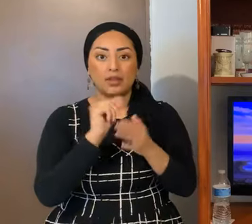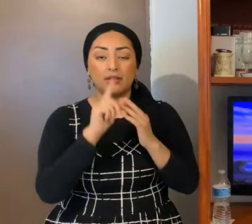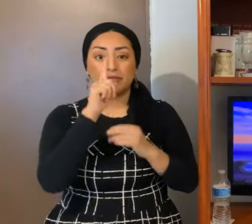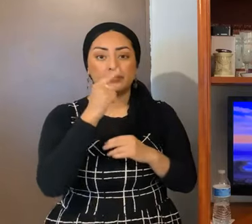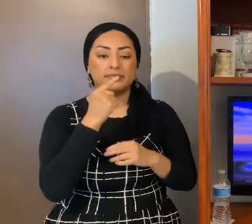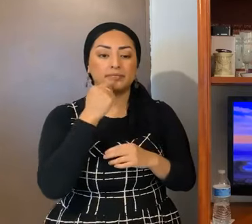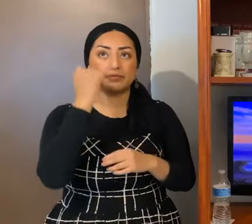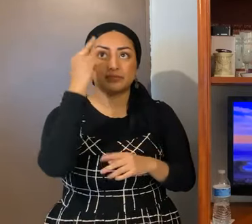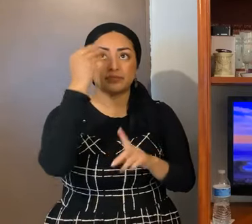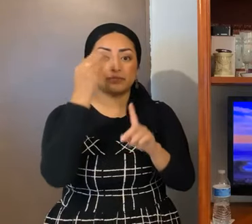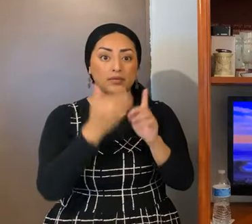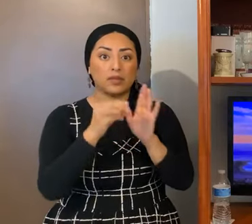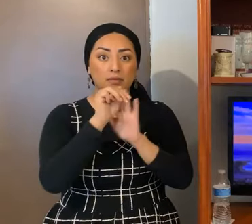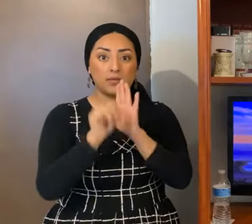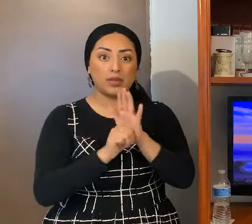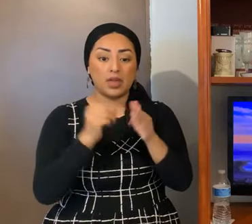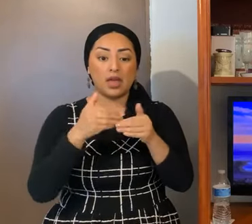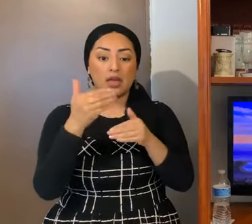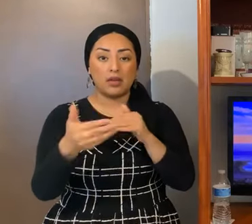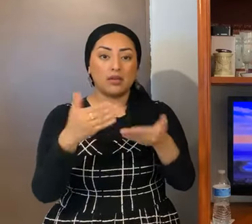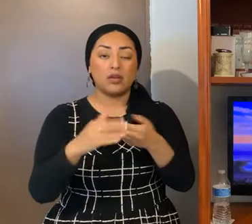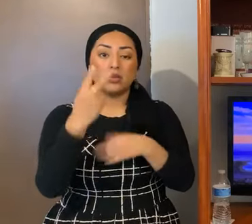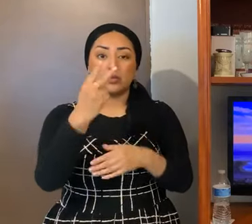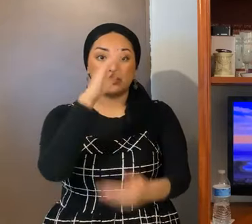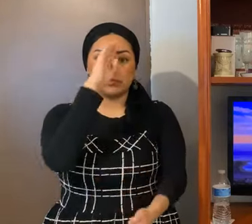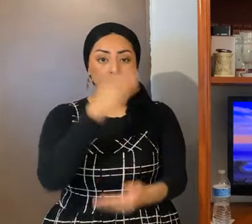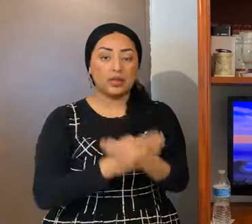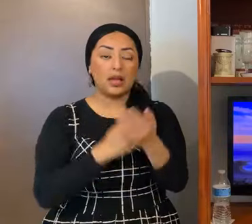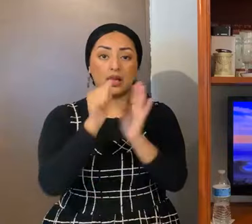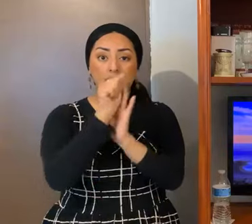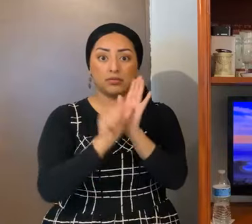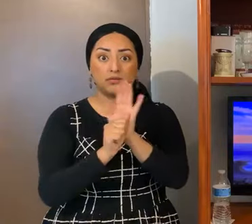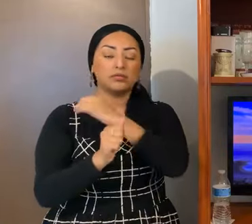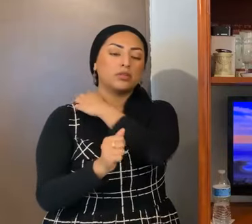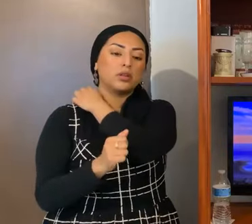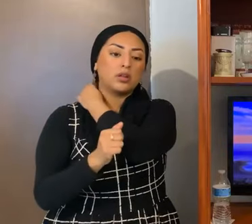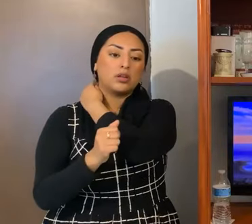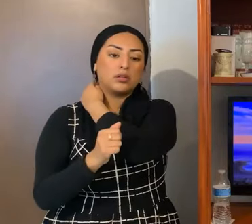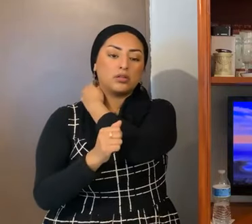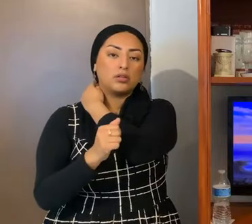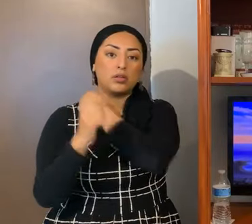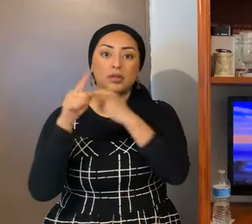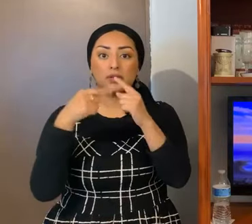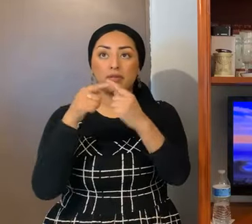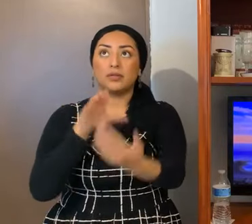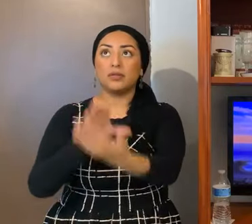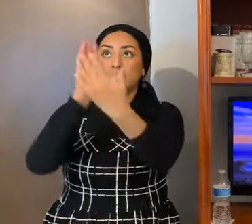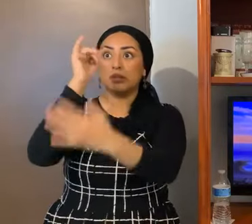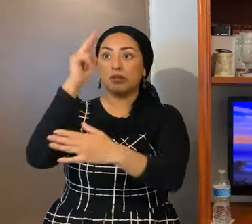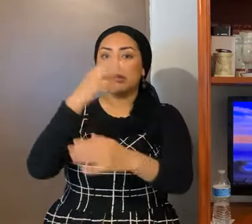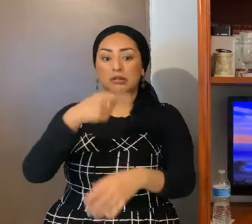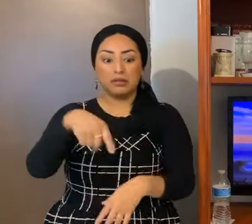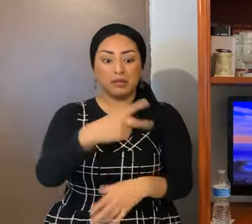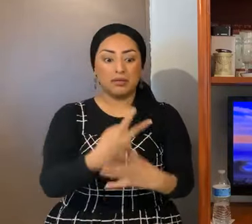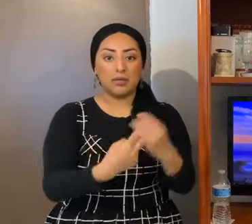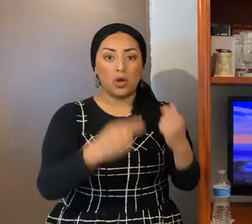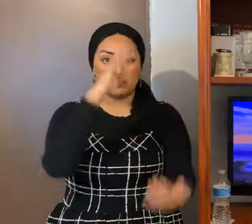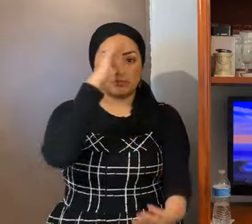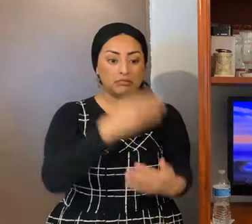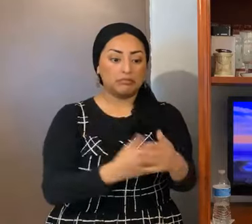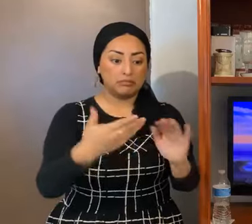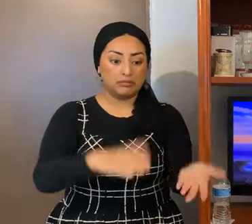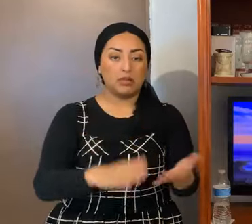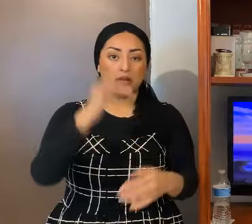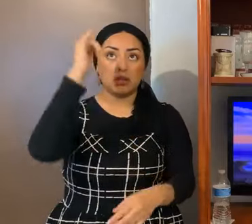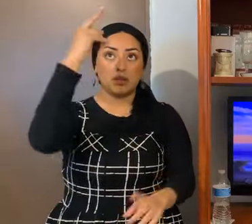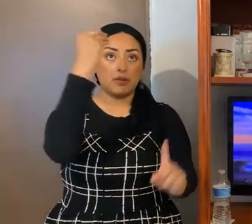1, habló Yahweh a Moisés después de la muerte de los dos hijos de Aarón, cuando se acercaron delante de Yahweh y murieron. Y